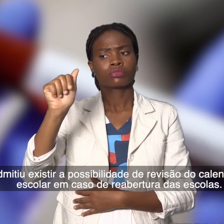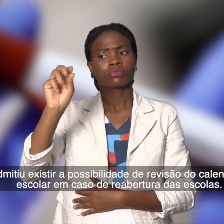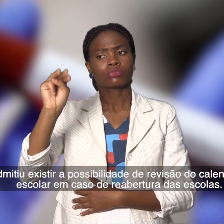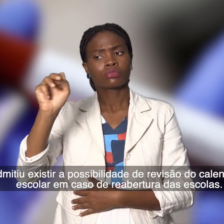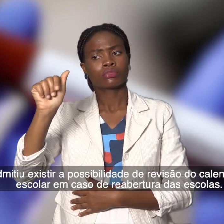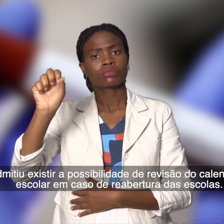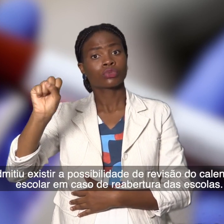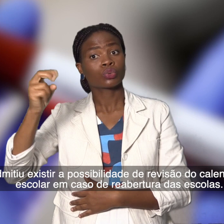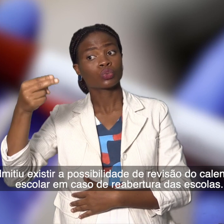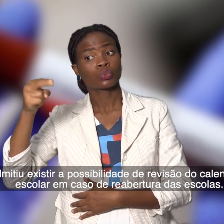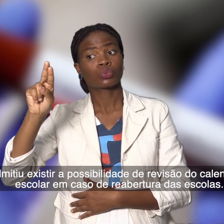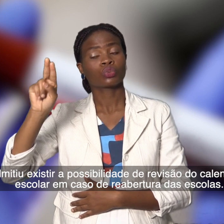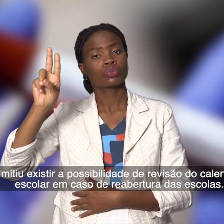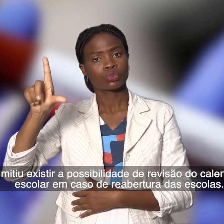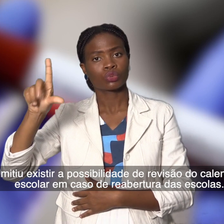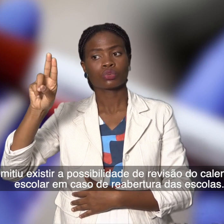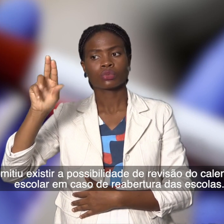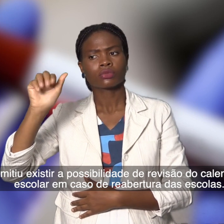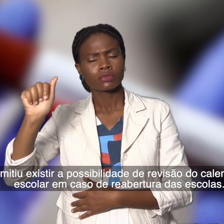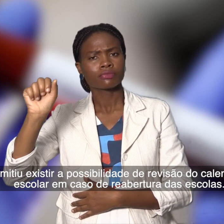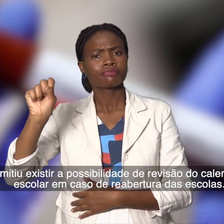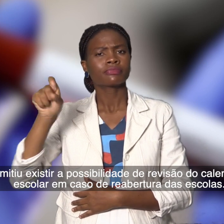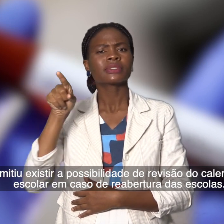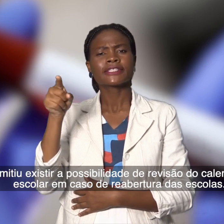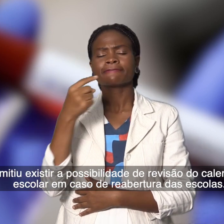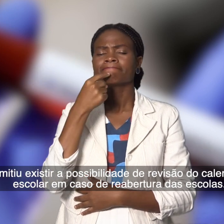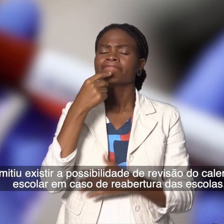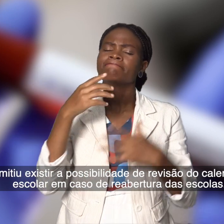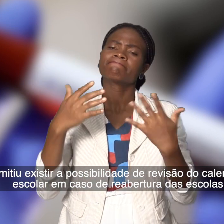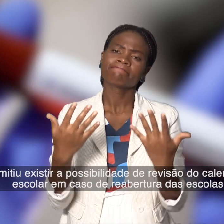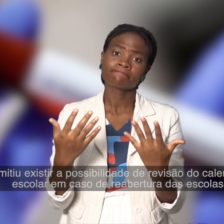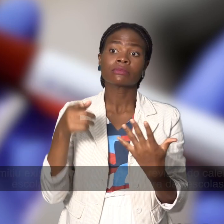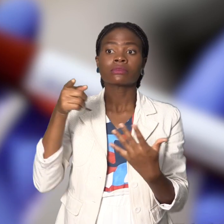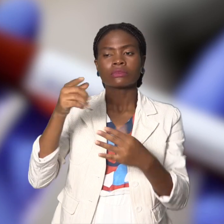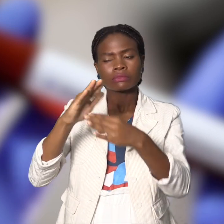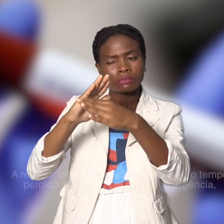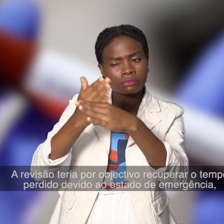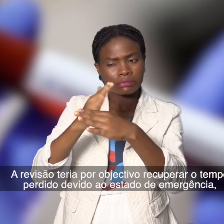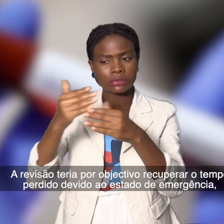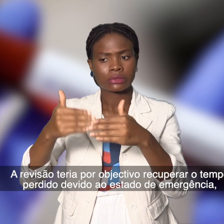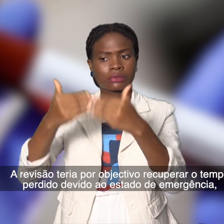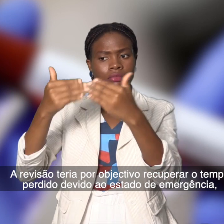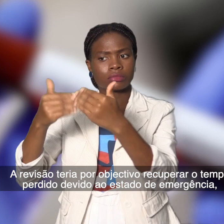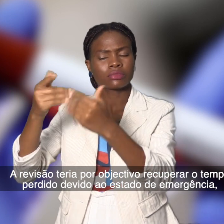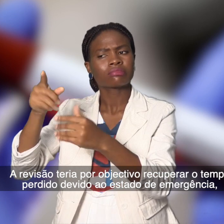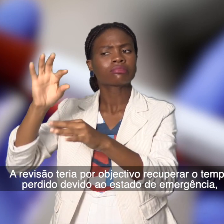possibilidade de revisão do calendário escolar em caso de reabertura das escolas. A revisão teria por objetivo